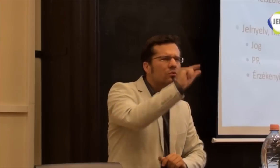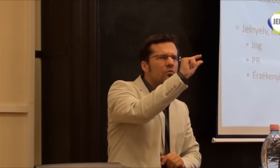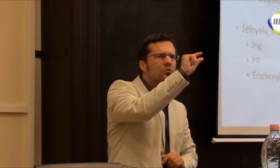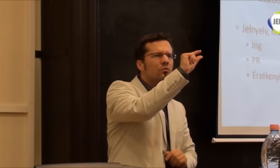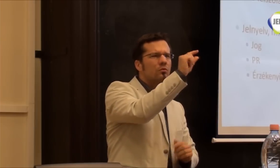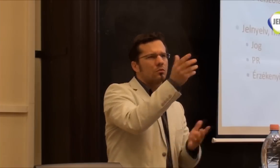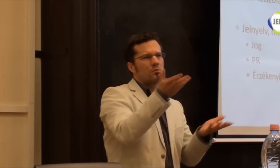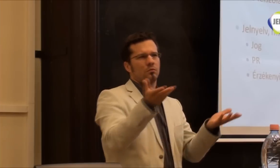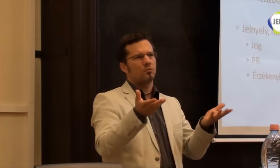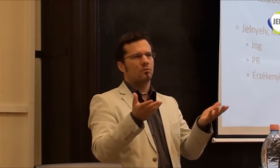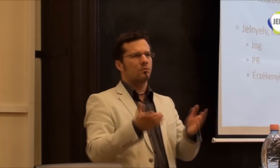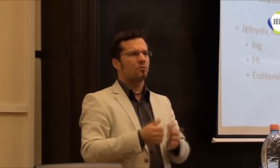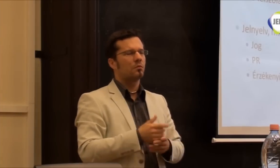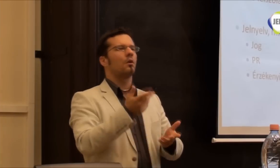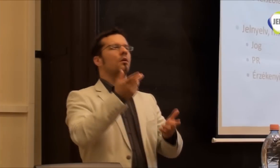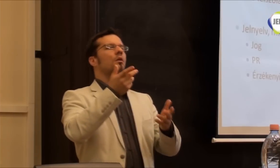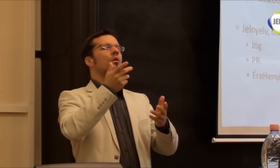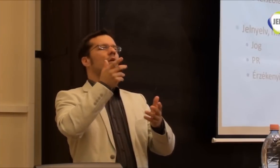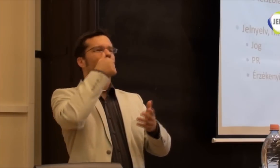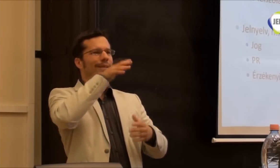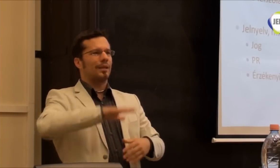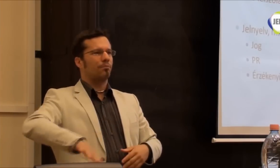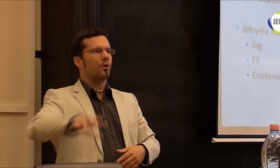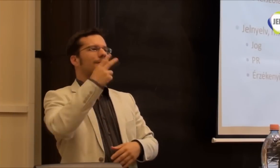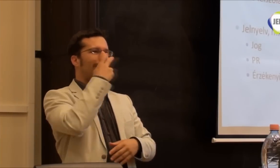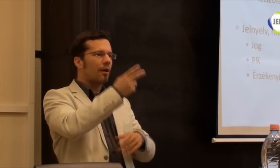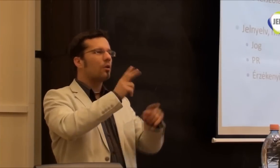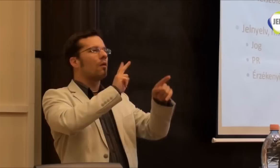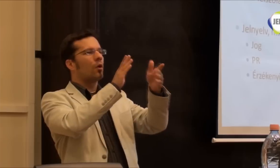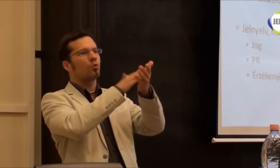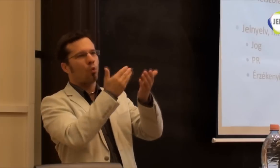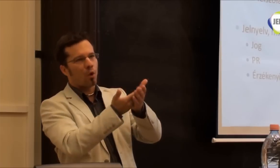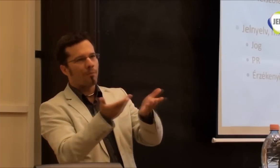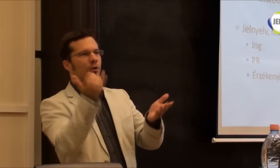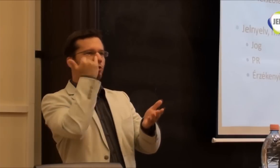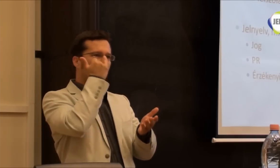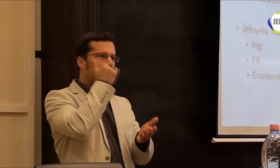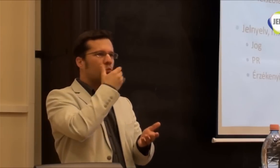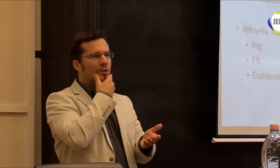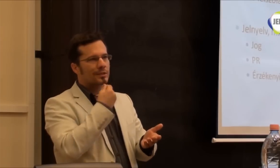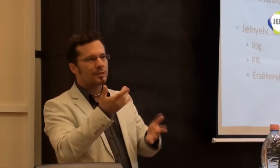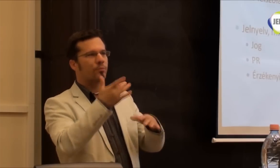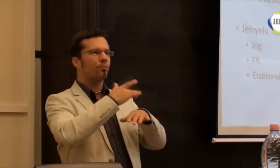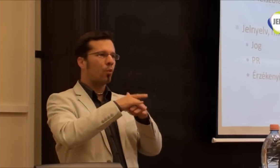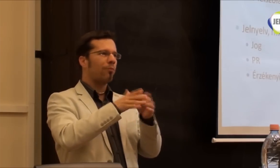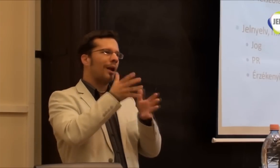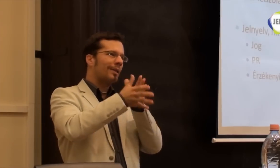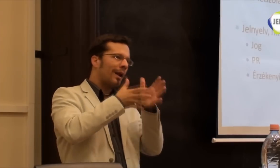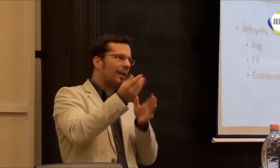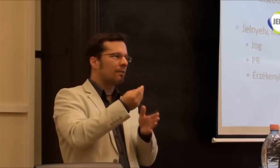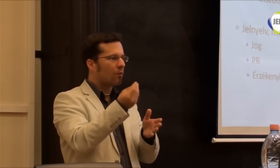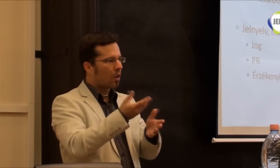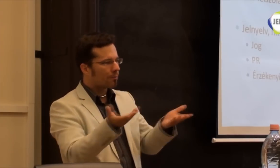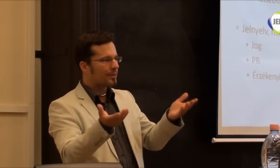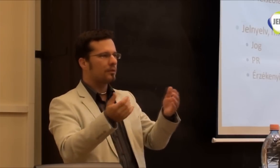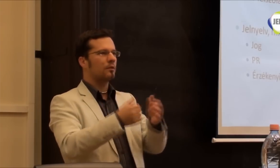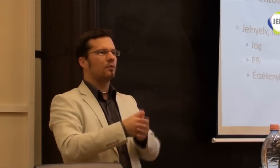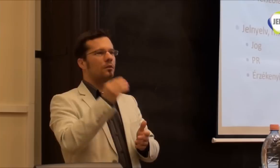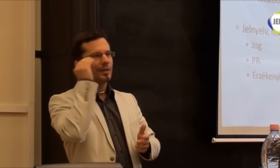tojás, tévéképernyő, az nagyon pici ugyan, de nép azt látja, hogy van tolmács, milyen aranyos, szép,